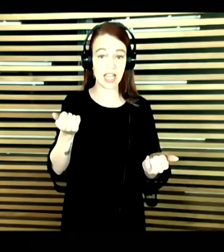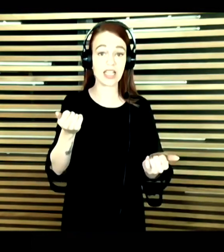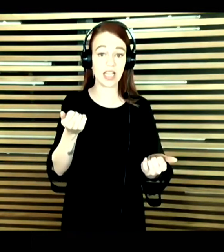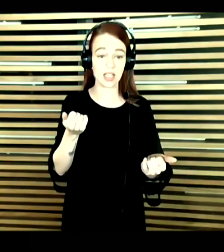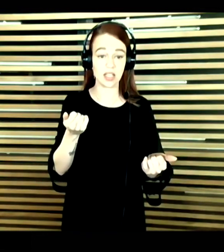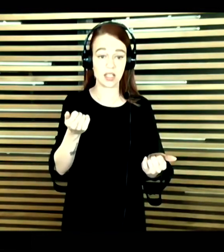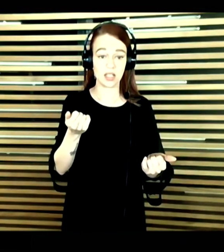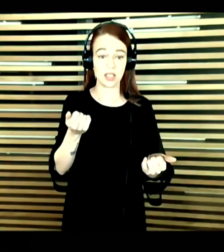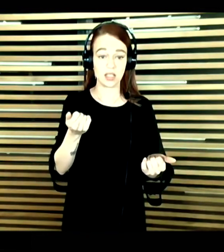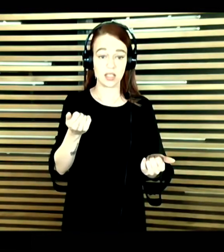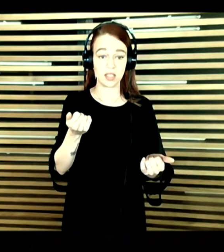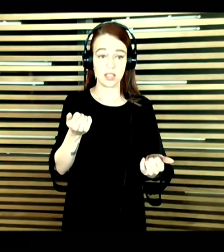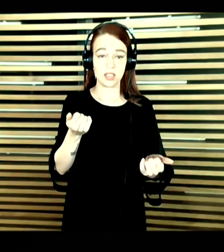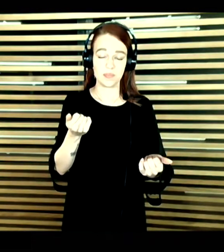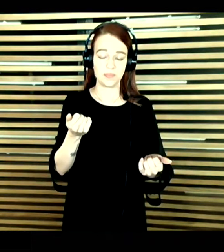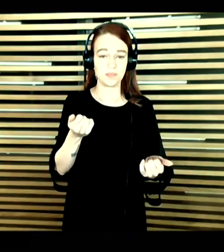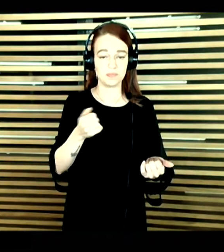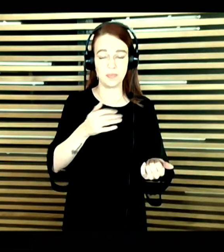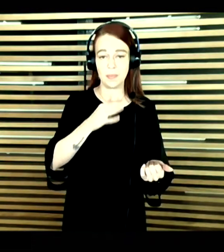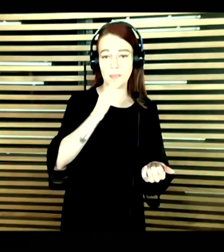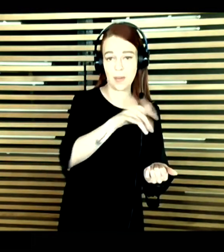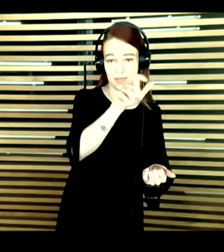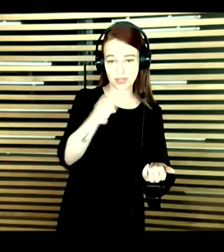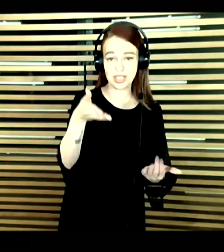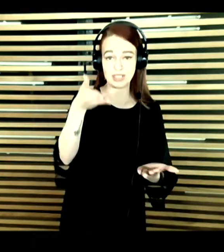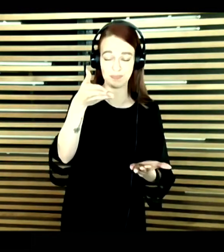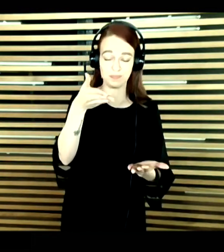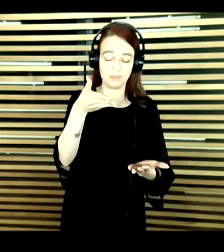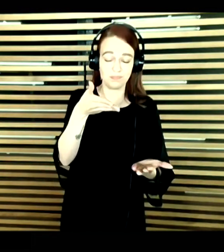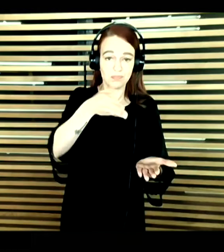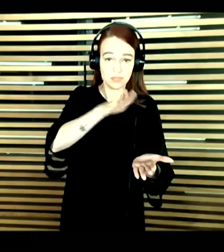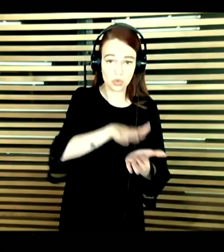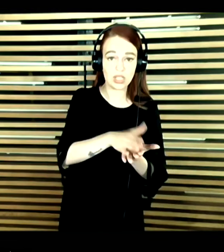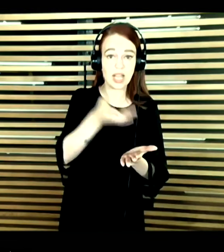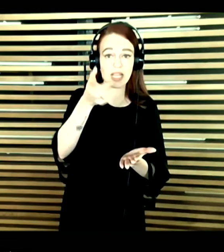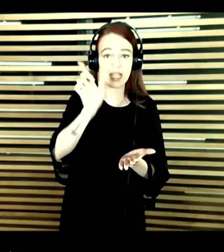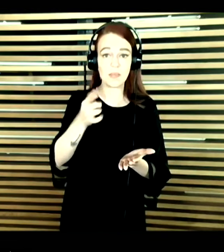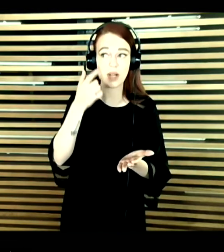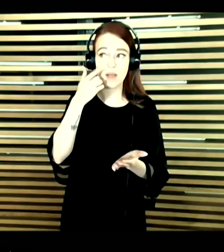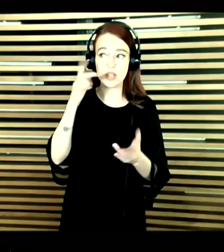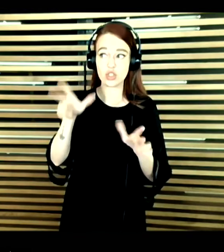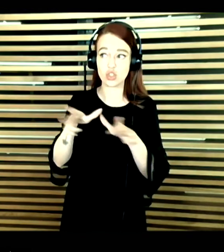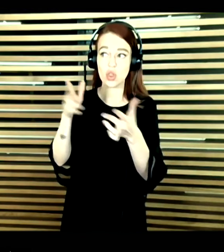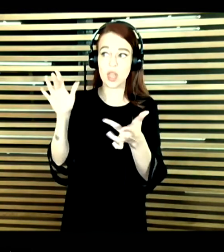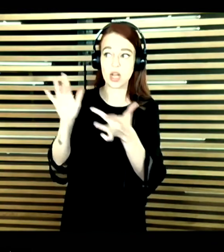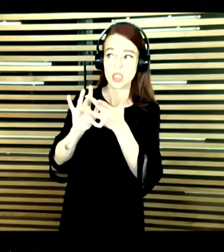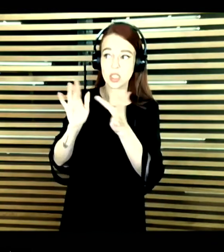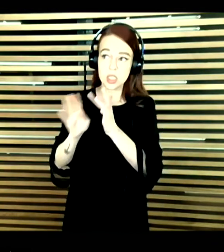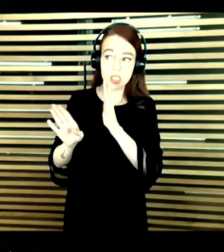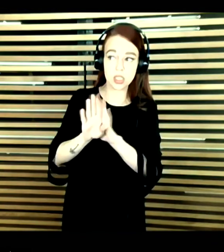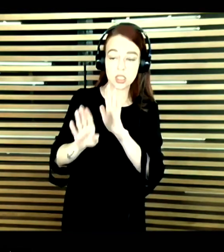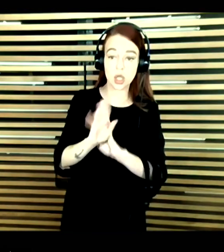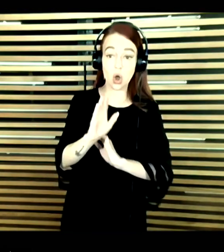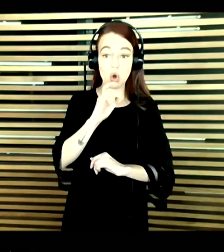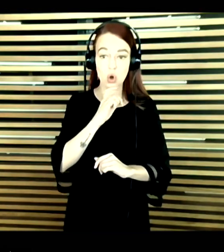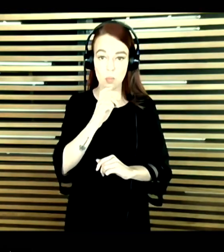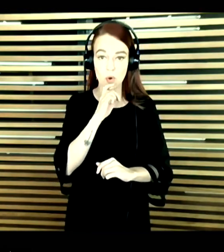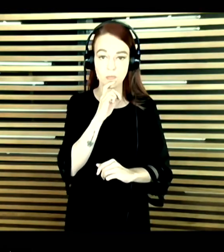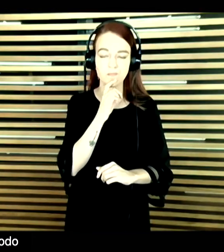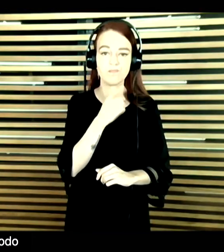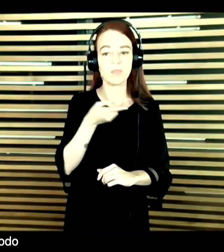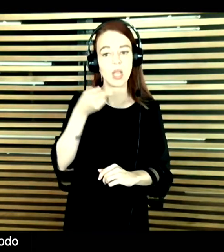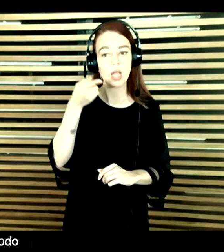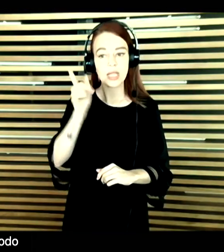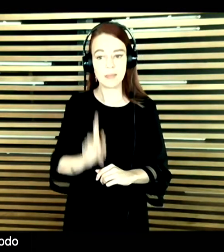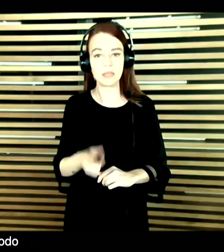lo que nos ha quitado en vidas humanas y posibilidades de mantener nuestras relaciones sociales, también nos ha incentivado